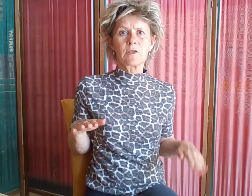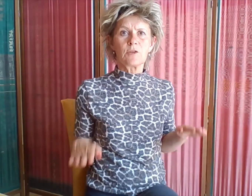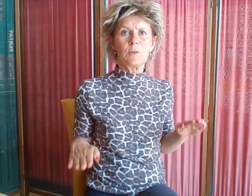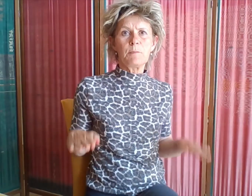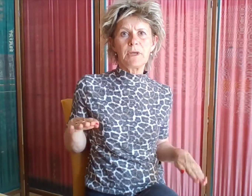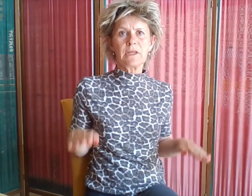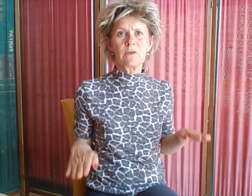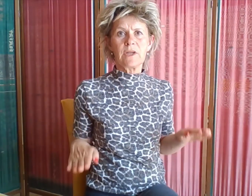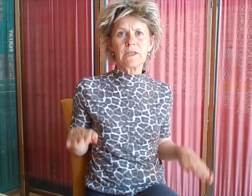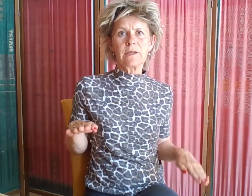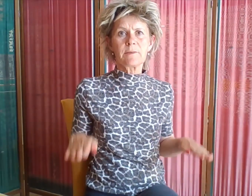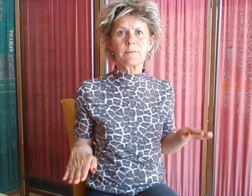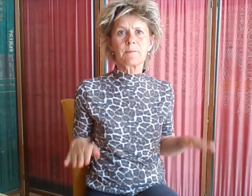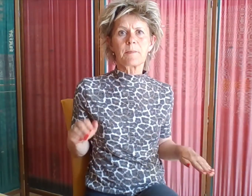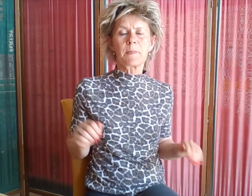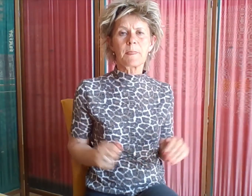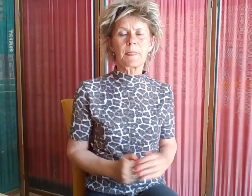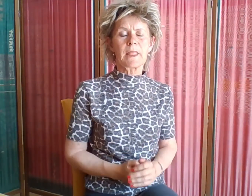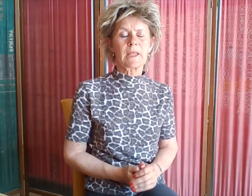De pinguïn.